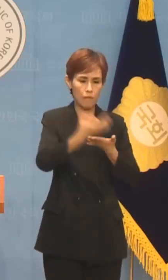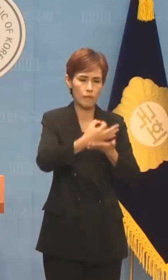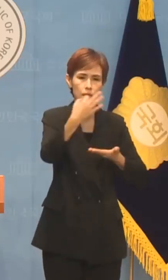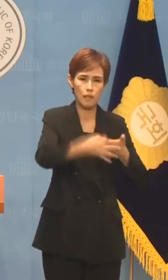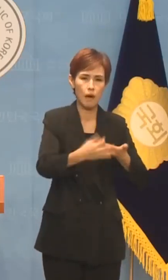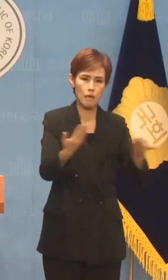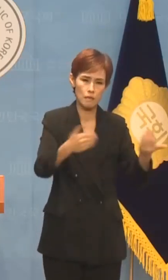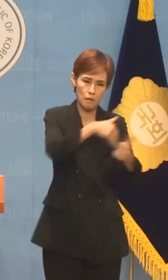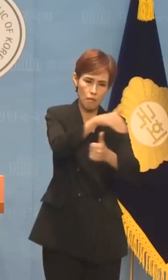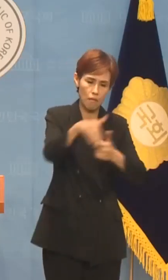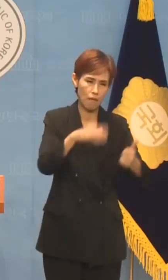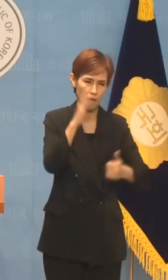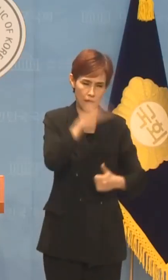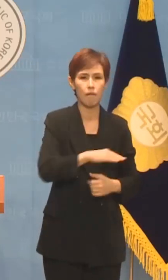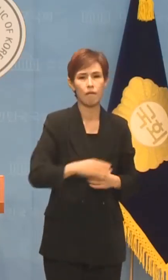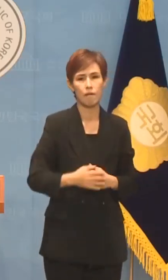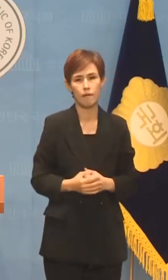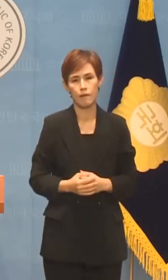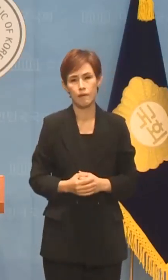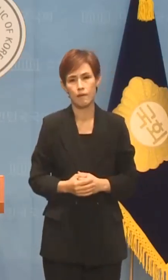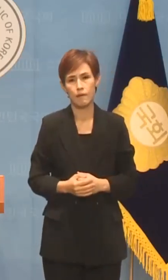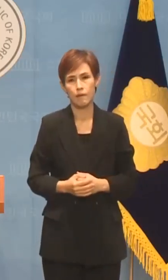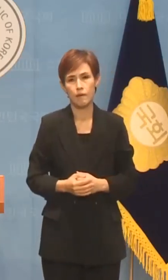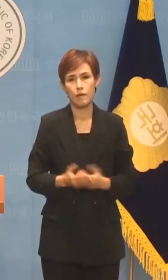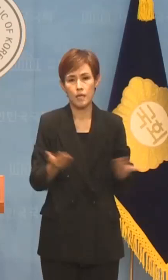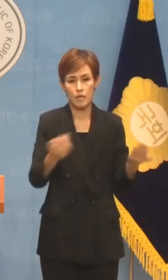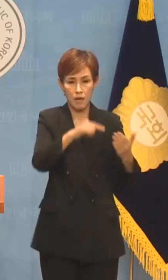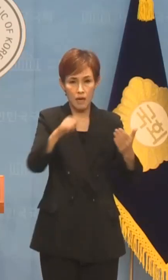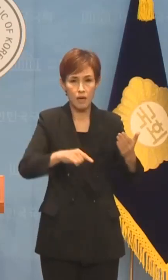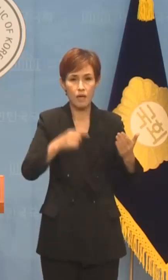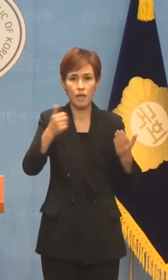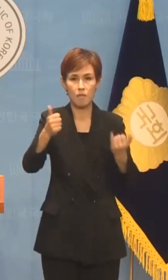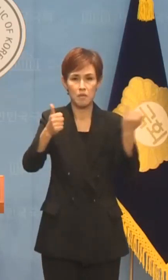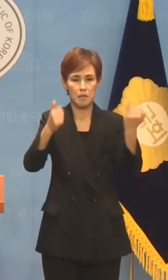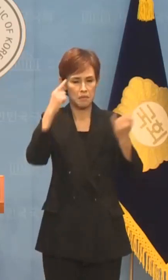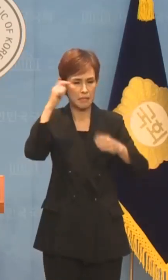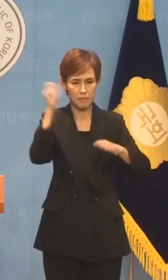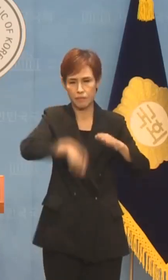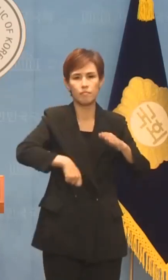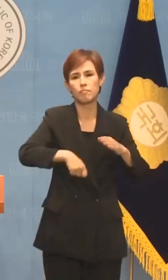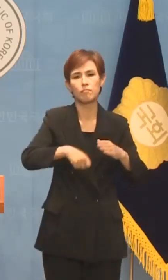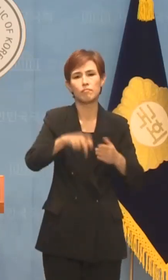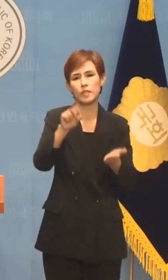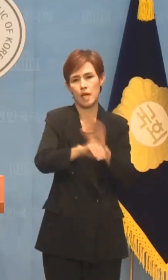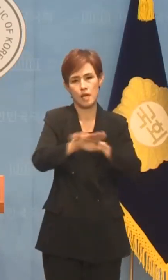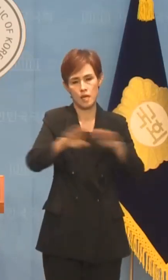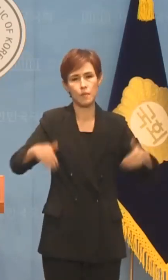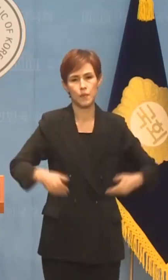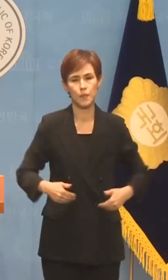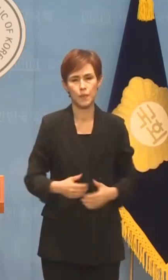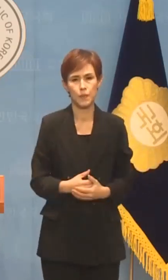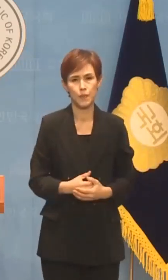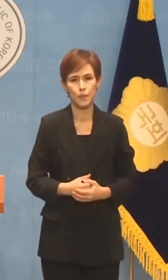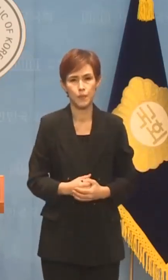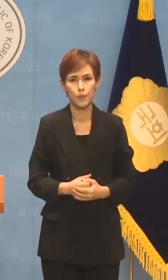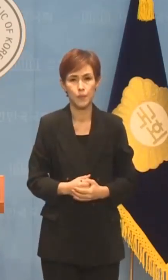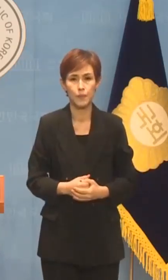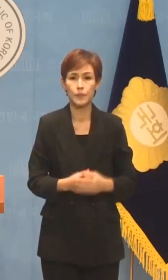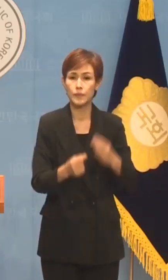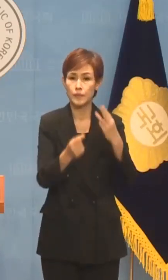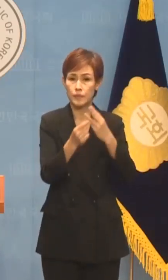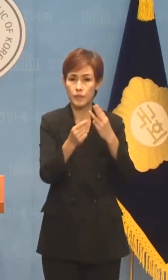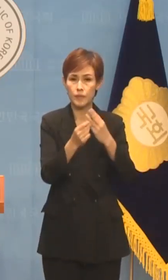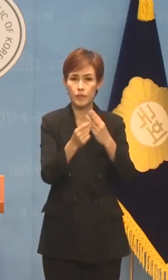노동 환경에 시달리고 있습니다. 직업 내 성별 고정관념을 타파하는 노력이 필요합니다.